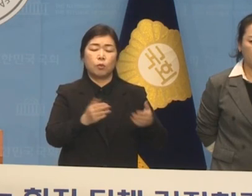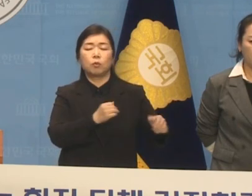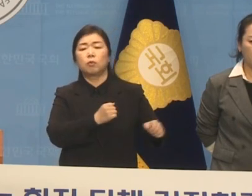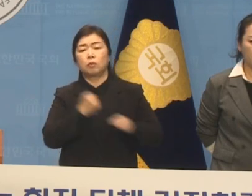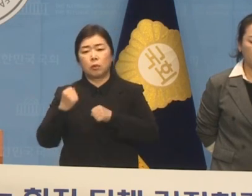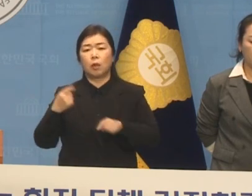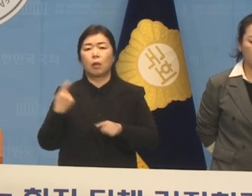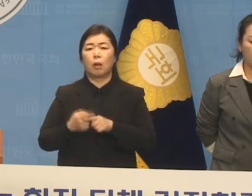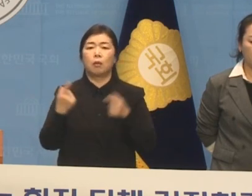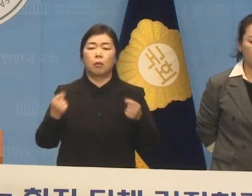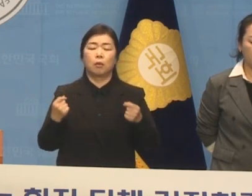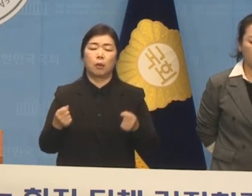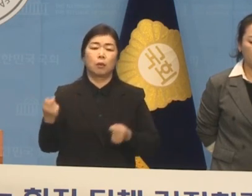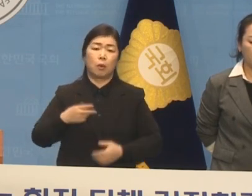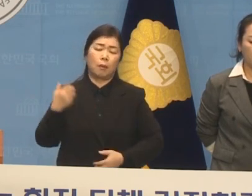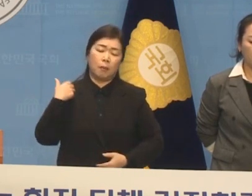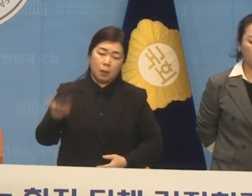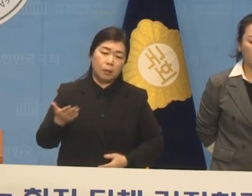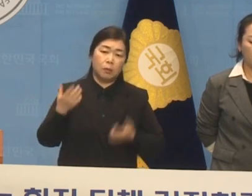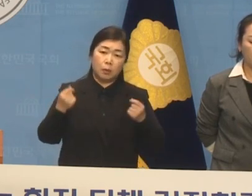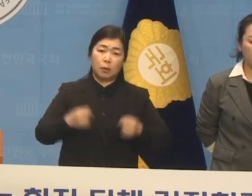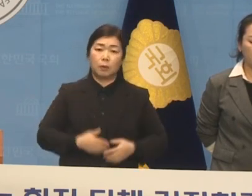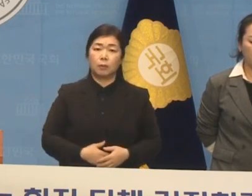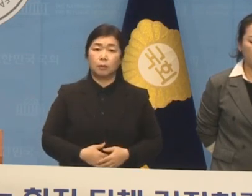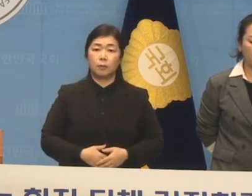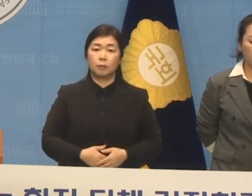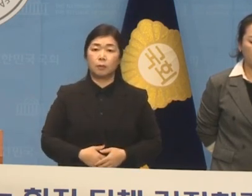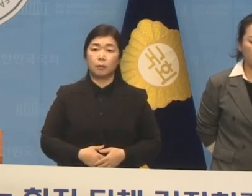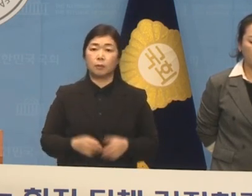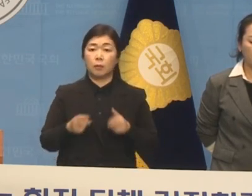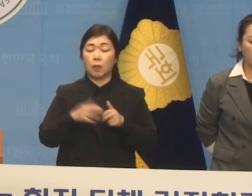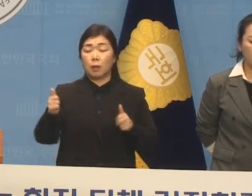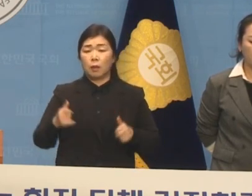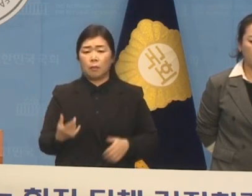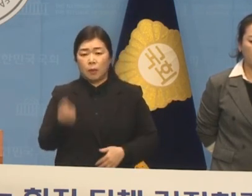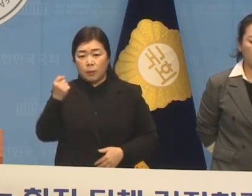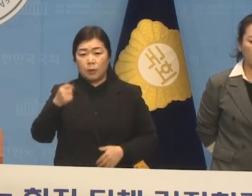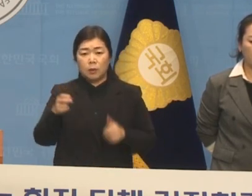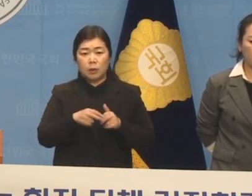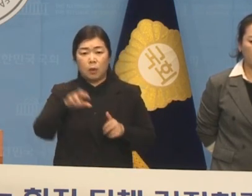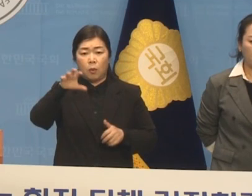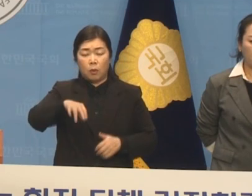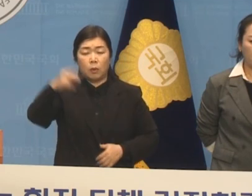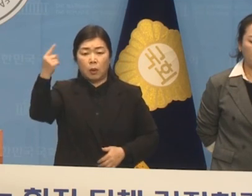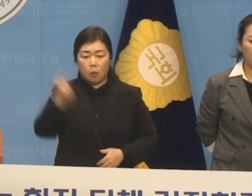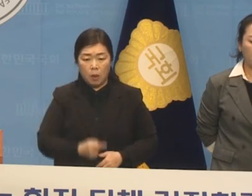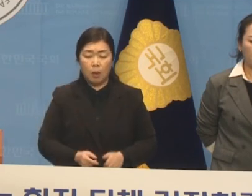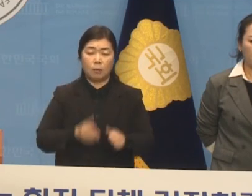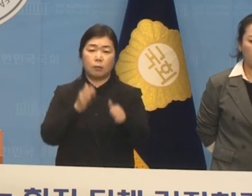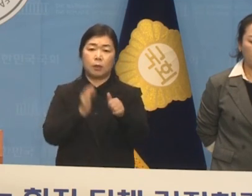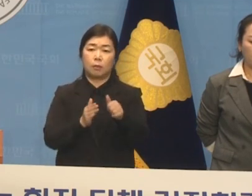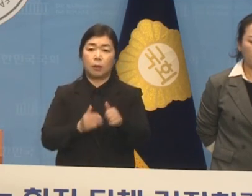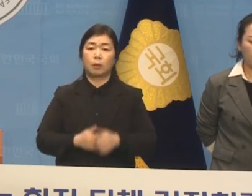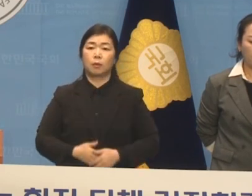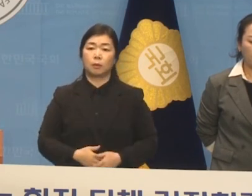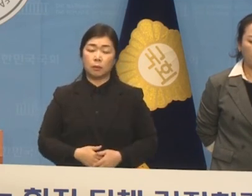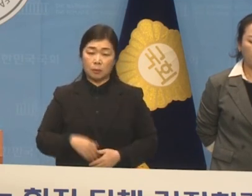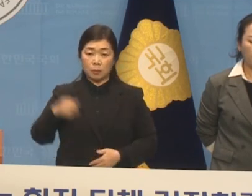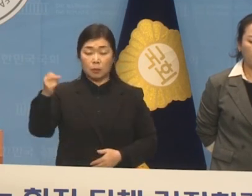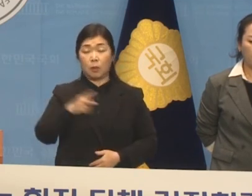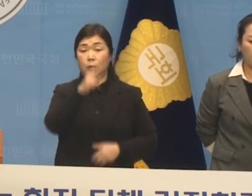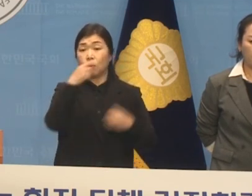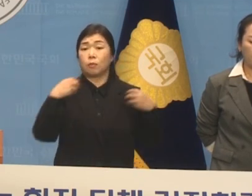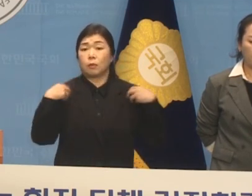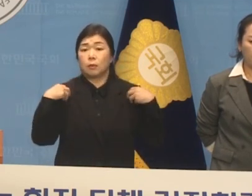직무유기이자 방임입니다. 의사들은 조속히 의료 현장으로 복귀해 주시기 바랍니다. 또한